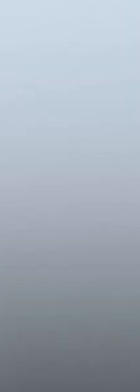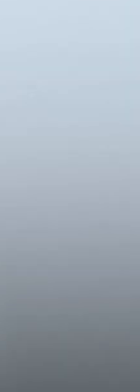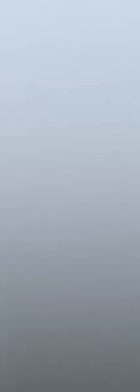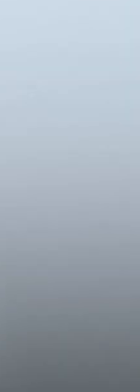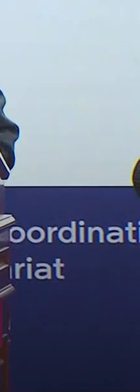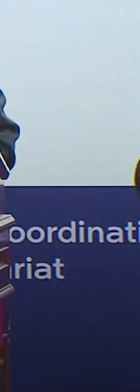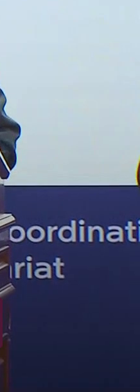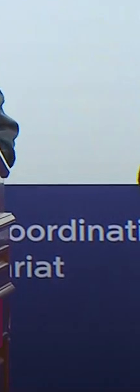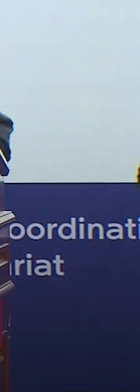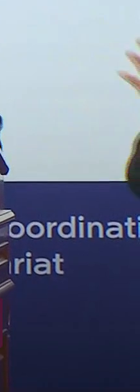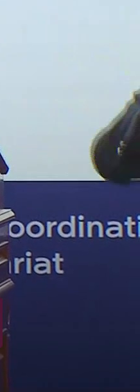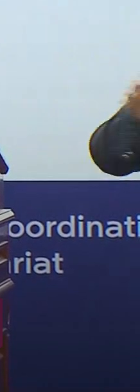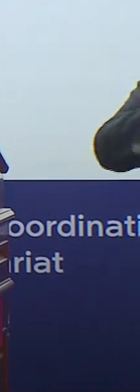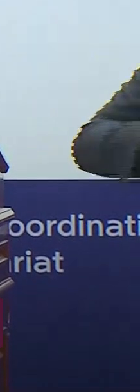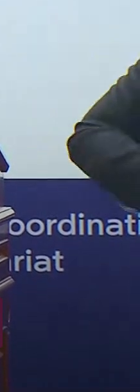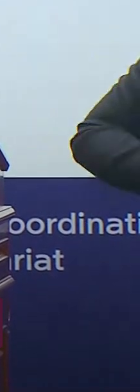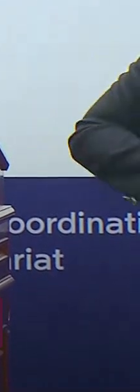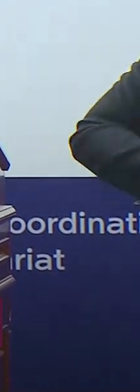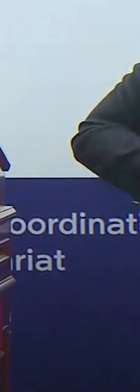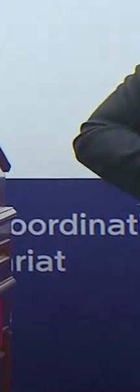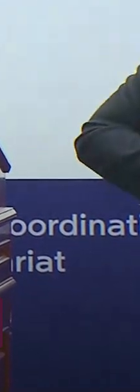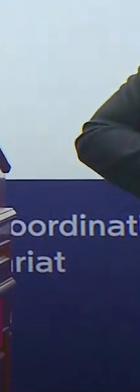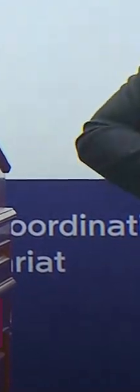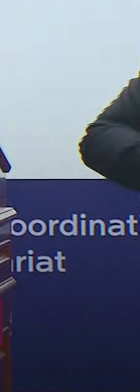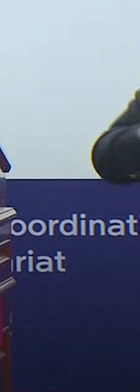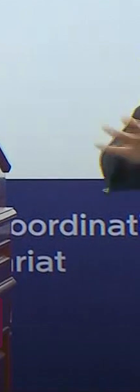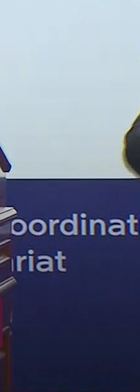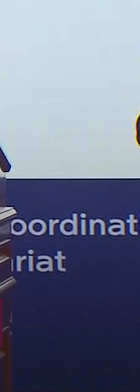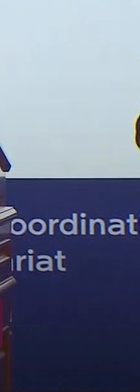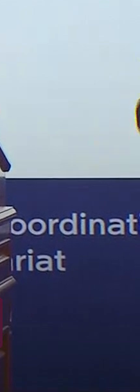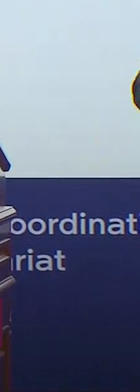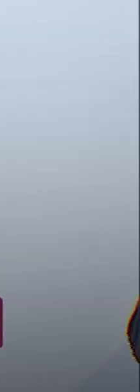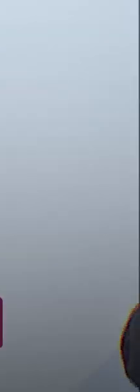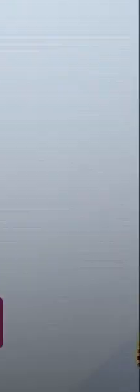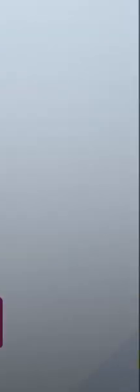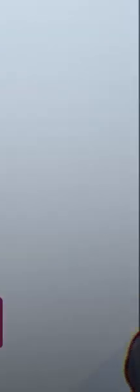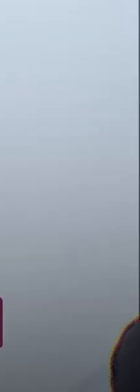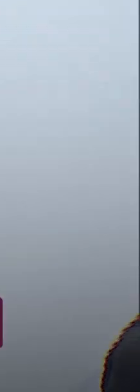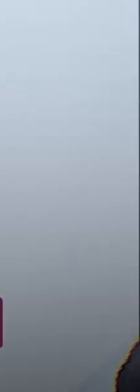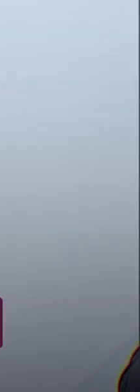하는 겁니다. 그 최고에는 대통령이 주재하시는